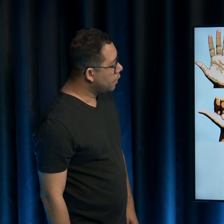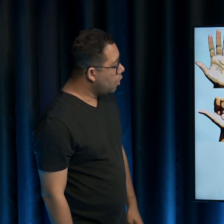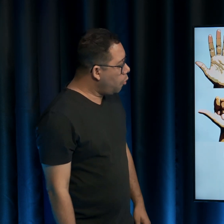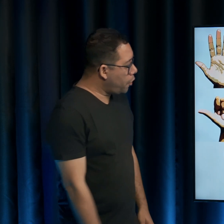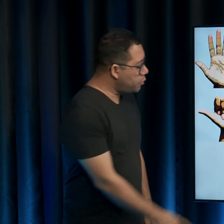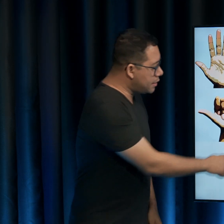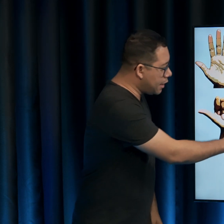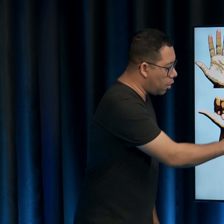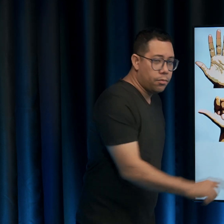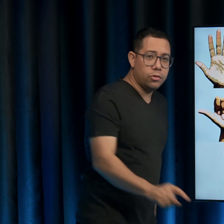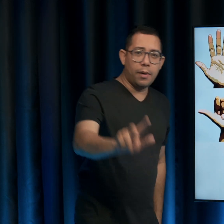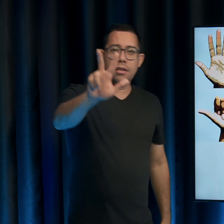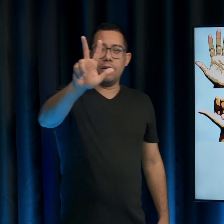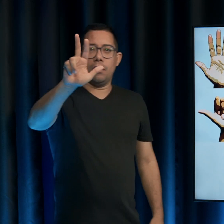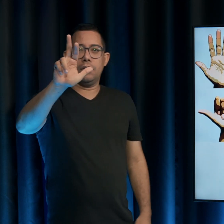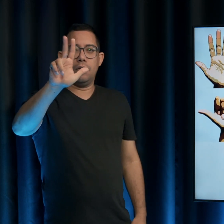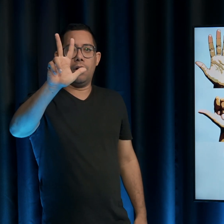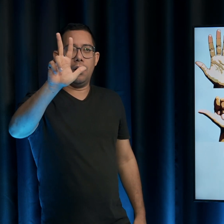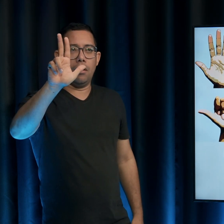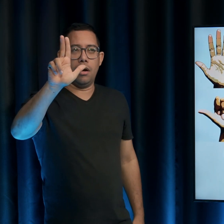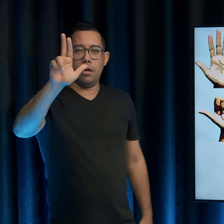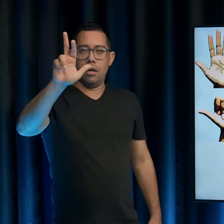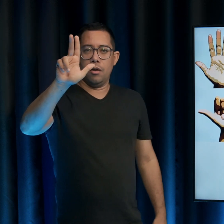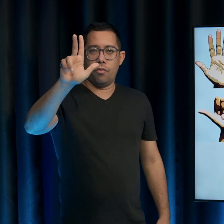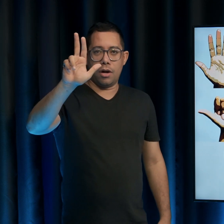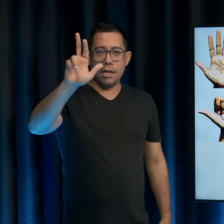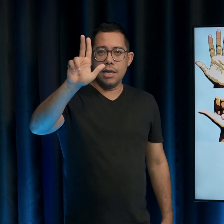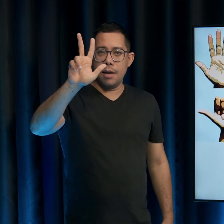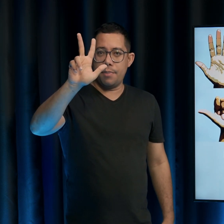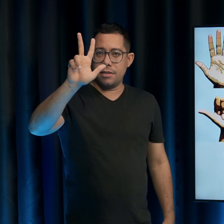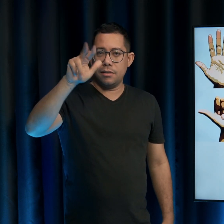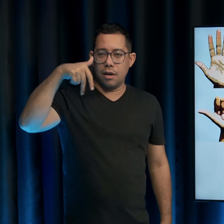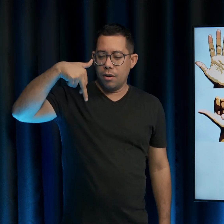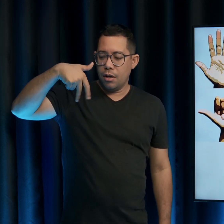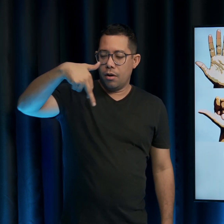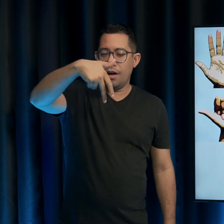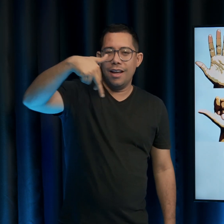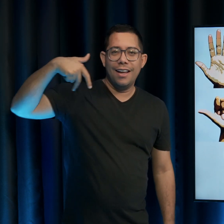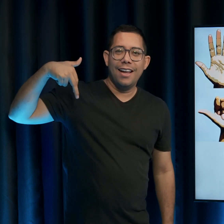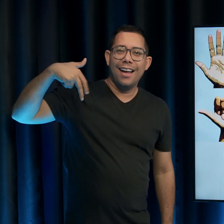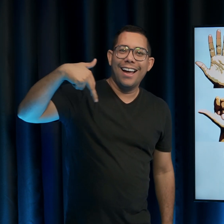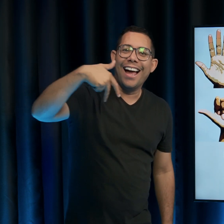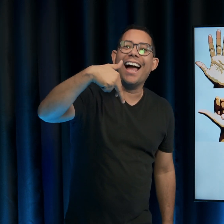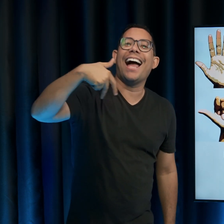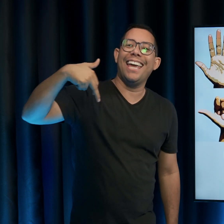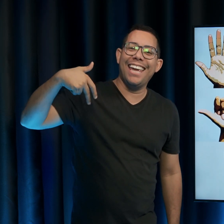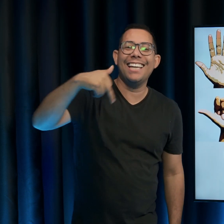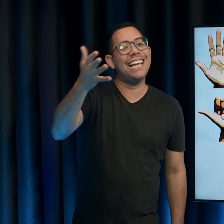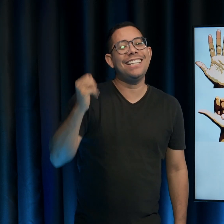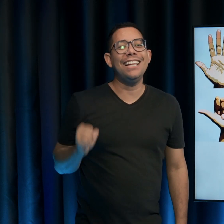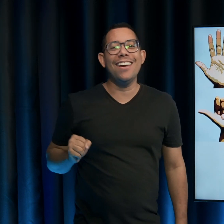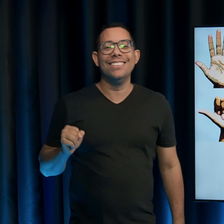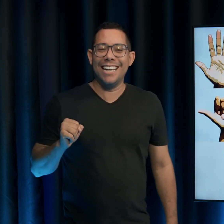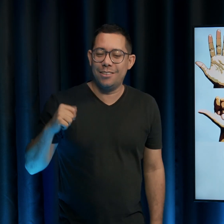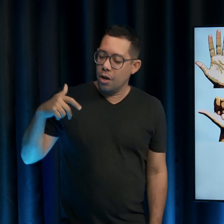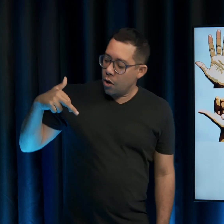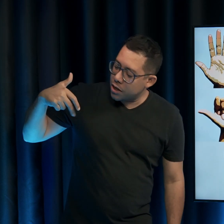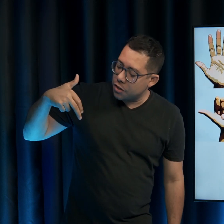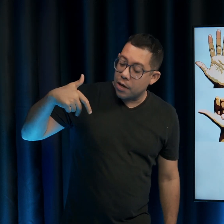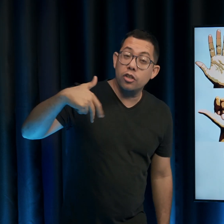O próximo é esse aqui, ó. Muito bem, esse aqui, ó. Ó. Foca aqui, hein? Presta atenção. Ó. Aê, já entendeu, certo? Um classificador de